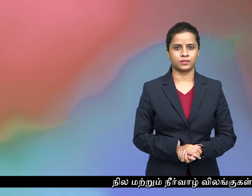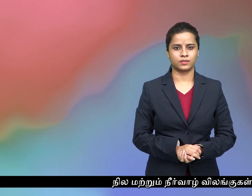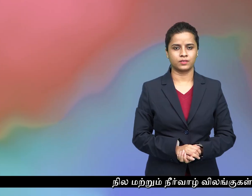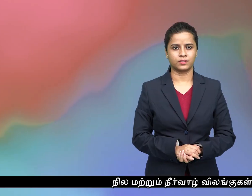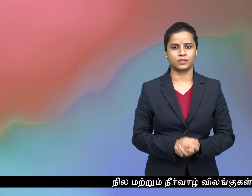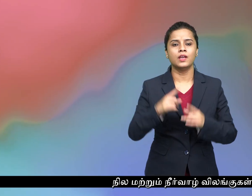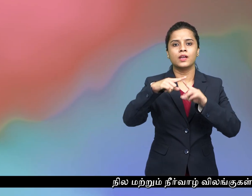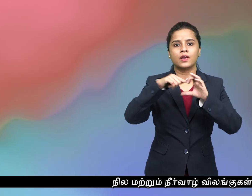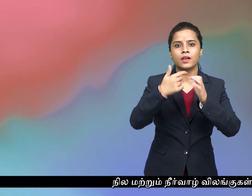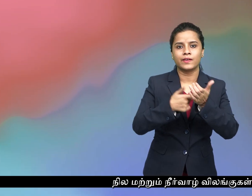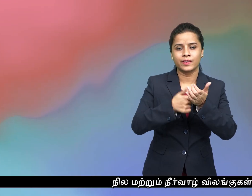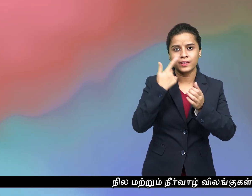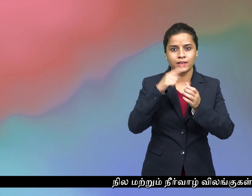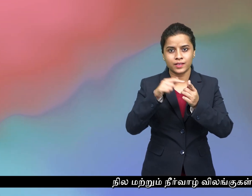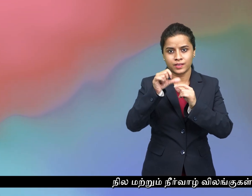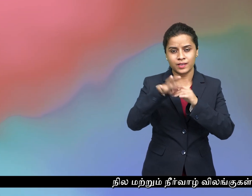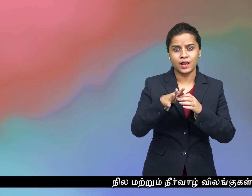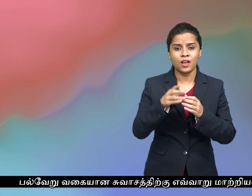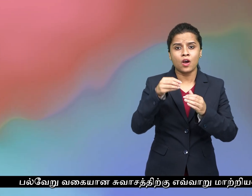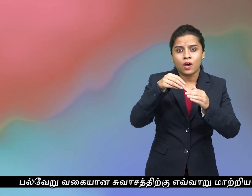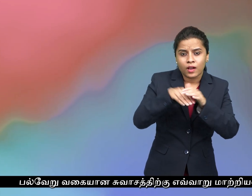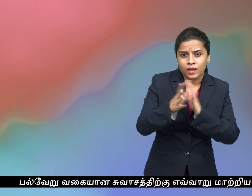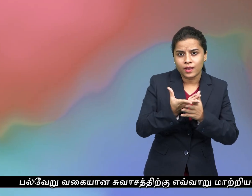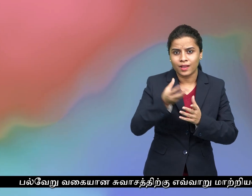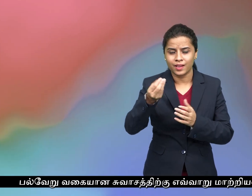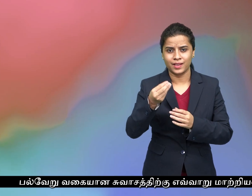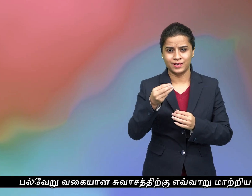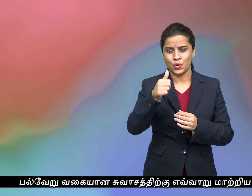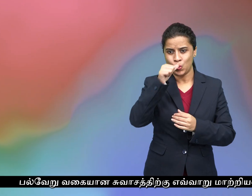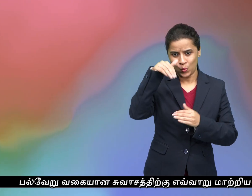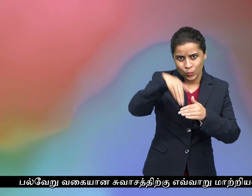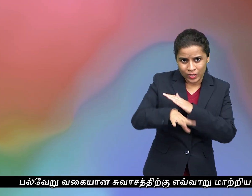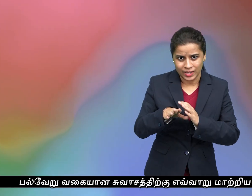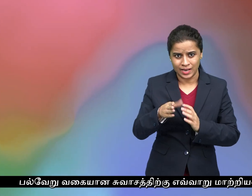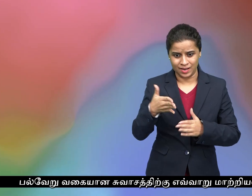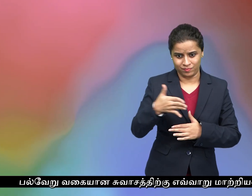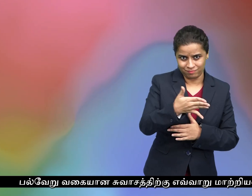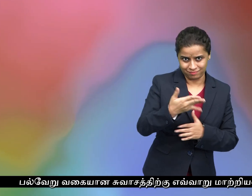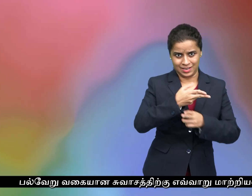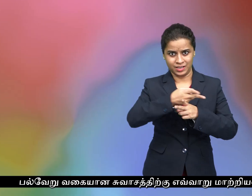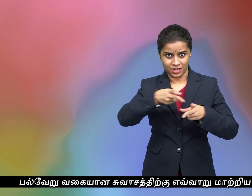நிலம் மற்றும் நீர்வாழ் விலங்குகள் பல்வேறு வகையான சுவாசத்திற்கு எவ்வாறு